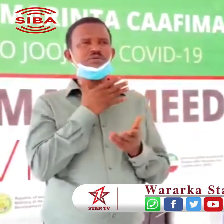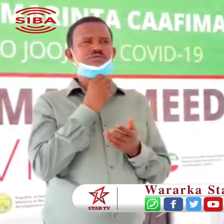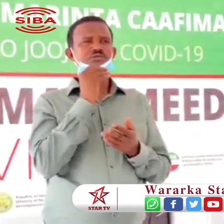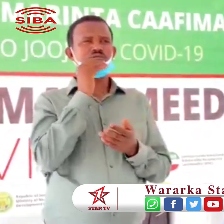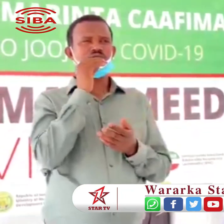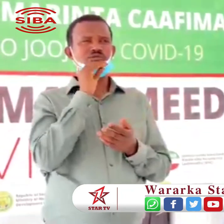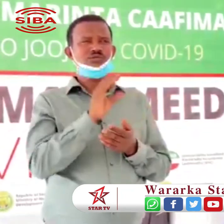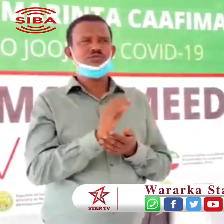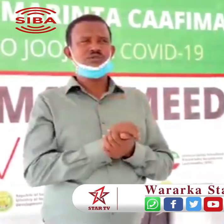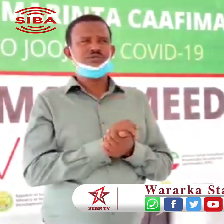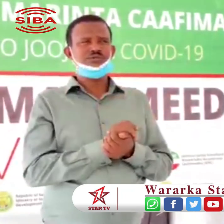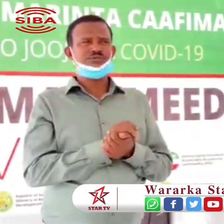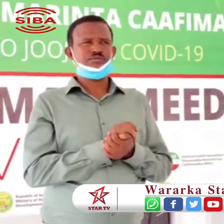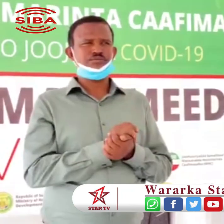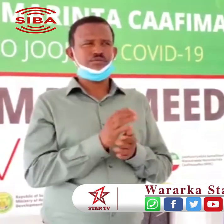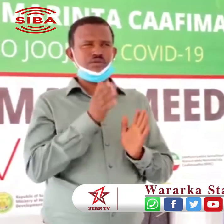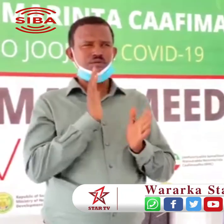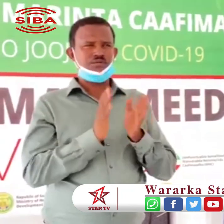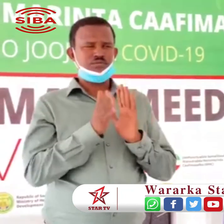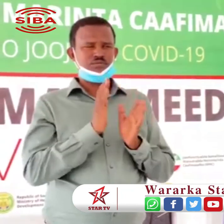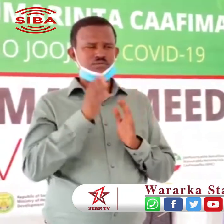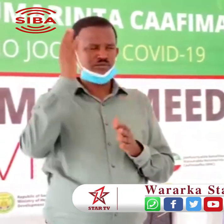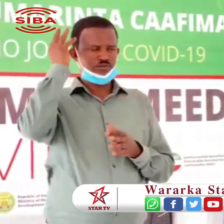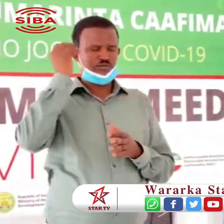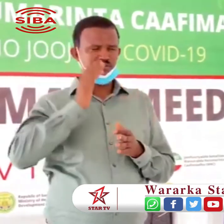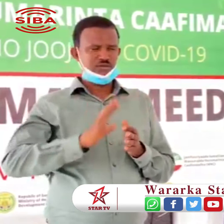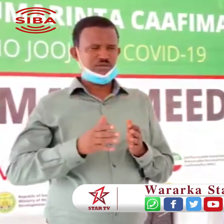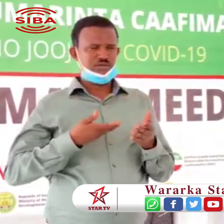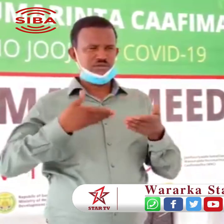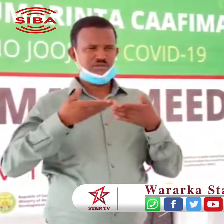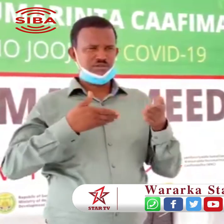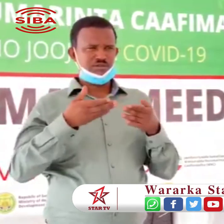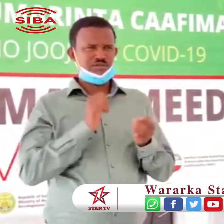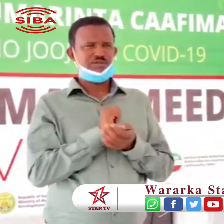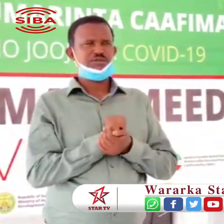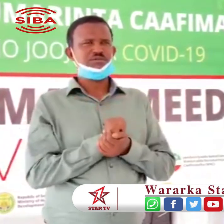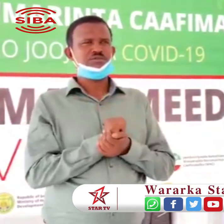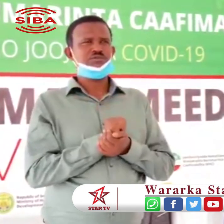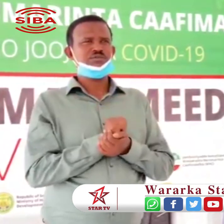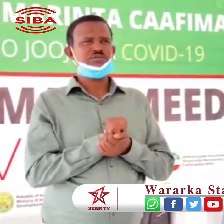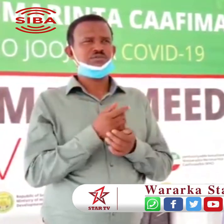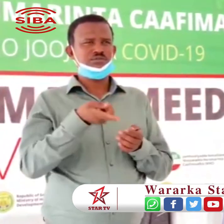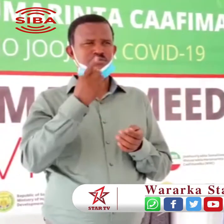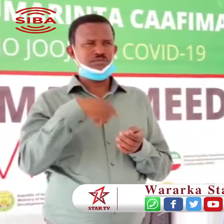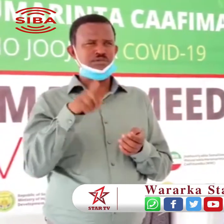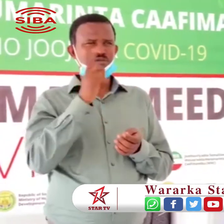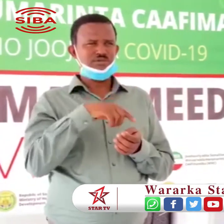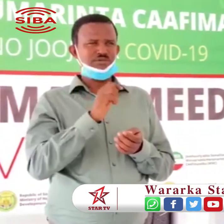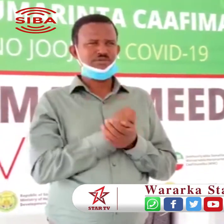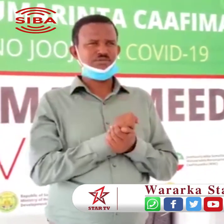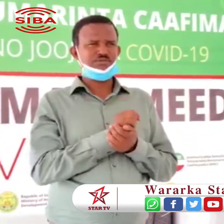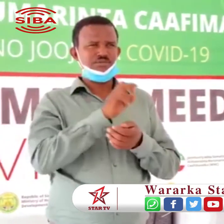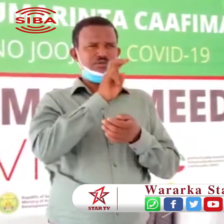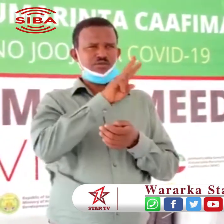rag yihiin halka 5 qofna ay dumar yihiin hadaba waa kan madaxa xidhiidhka dadweynaha wasaaradda horumarinta caafimaadka Hussein Maxamed Yuusuf oo bulshada la